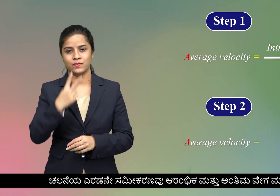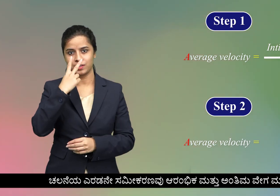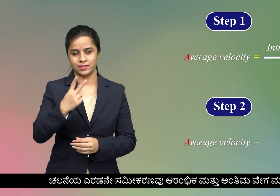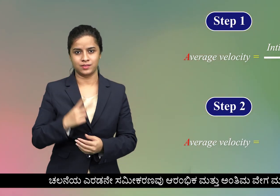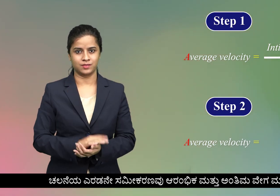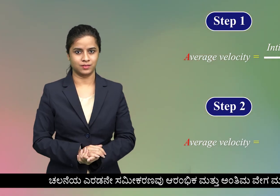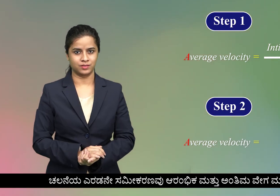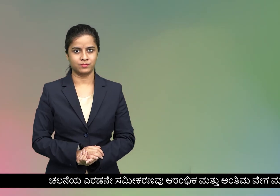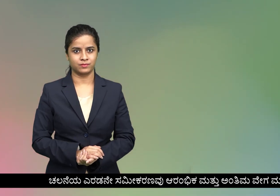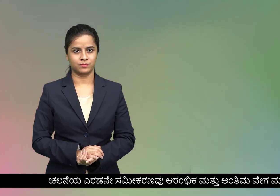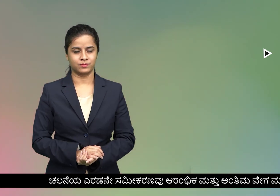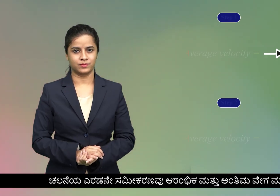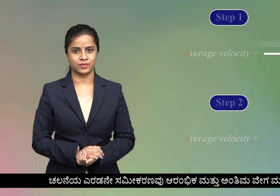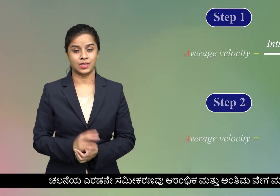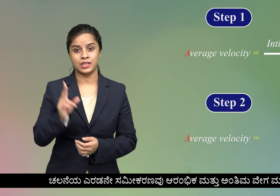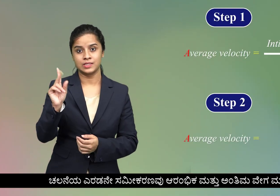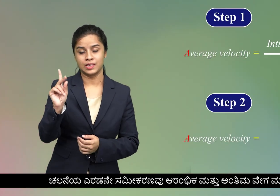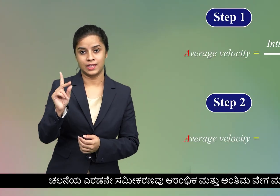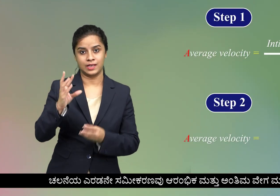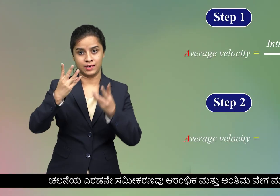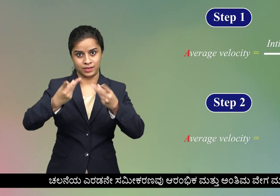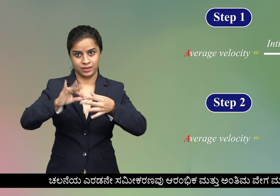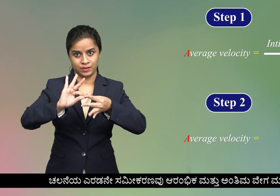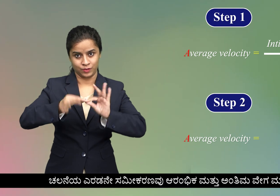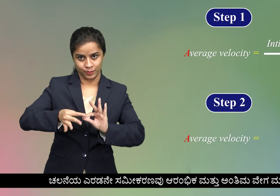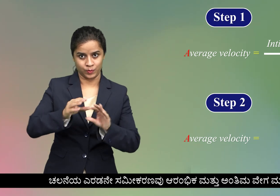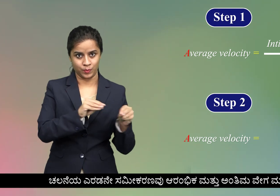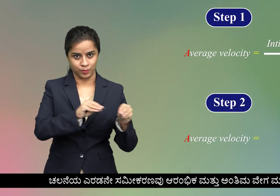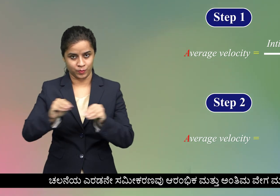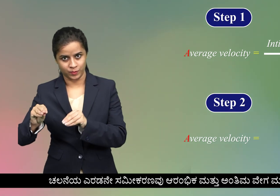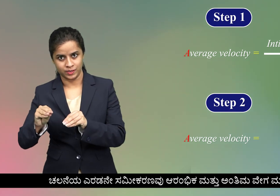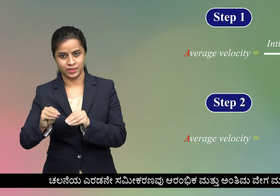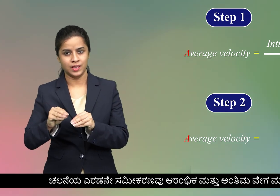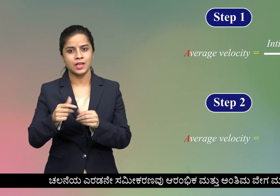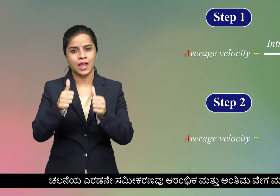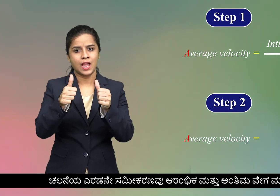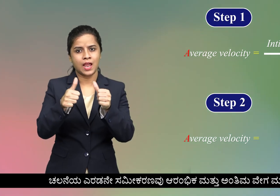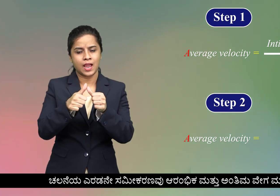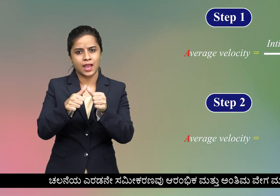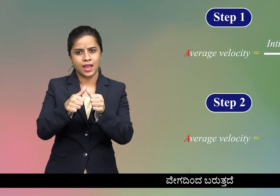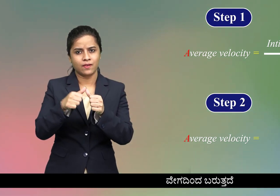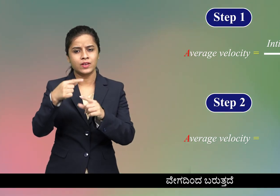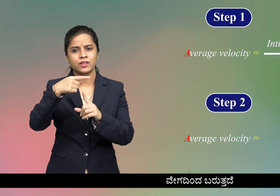at. ಚಲನೆಯ ಎರಡನೇ ಸಮೀಕರಣವು ಆರಂಭಿಕ ಮತ್ತು ಅಂತಿಮ ವೇಗ ಮತ್ತು ದೂರದ ಸರಾಸರಿ ವೇಗದಿಂದ ಬಂದಿರುತ್ತೆ.